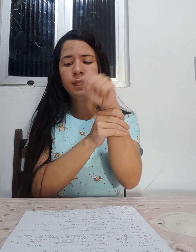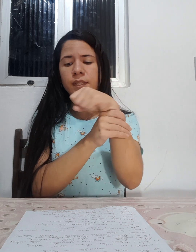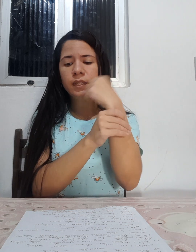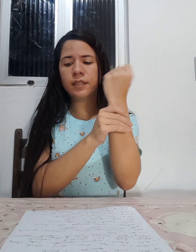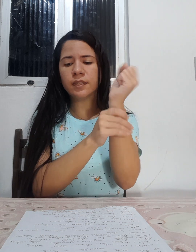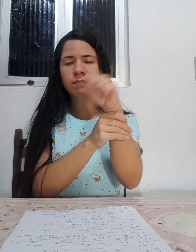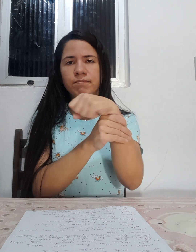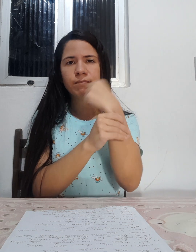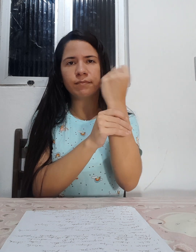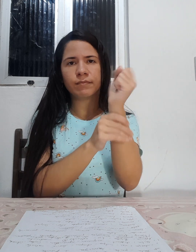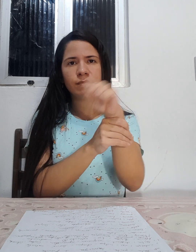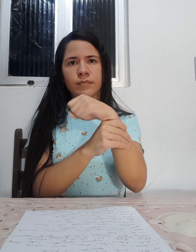fisioterapia,